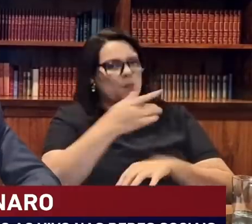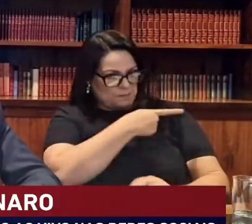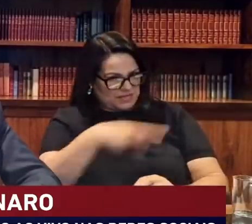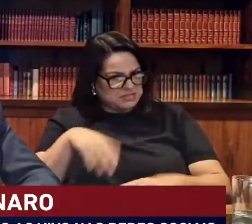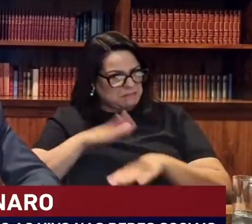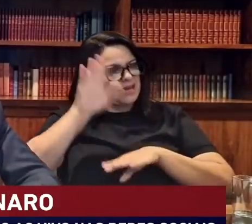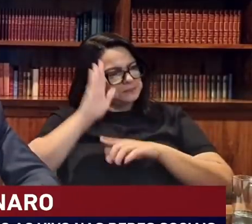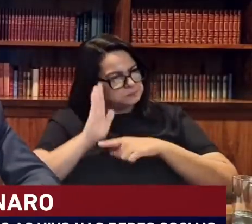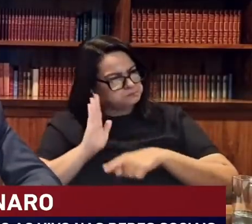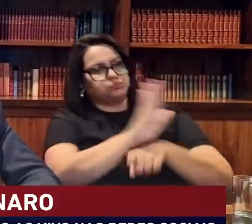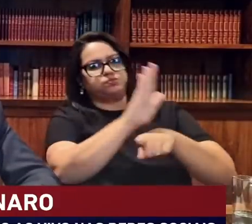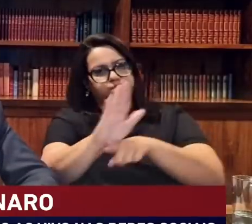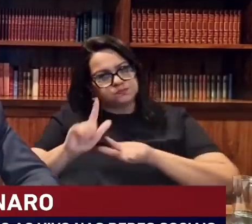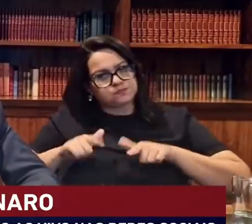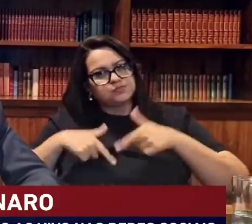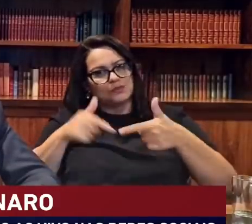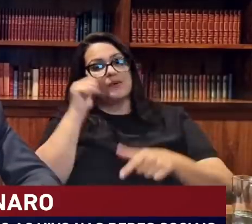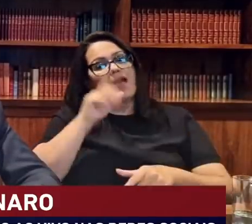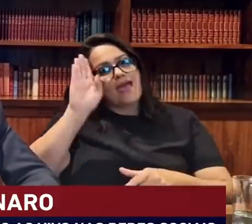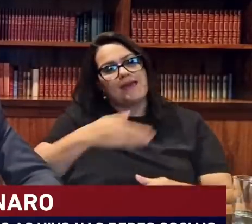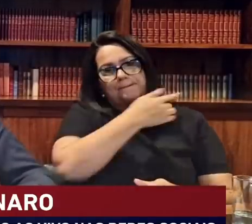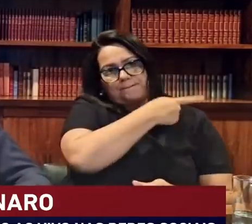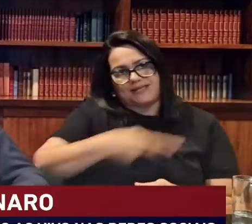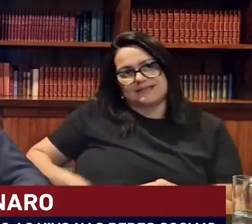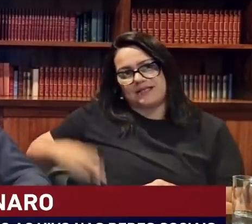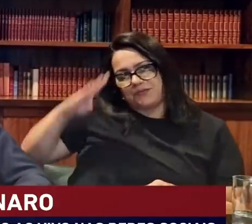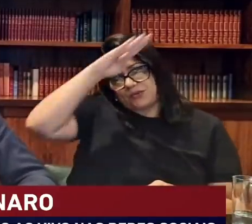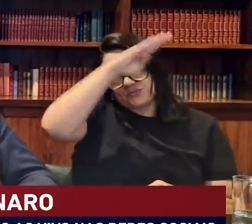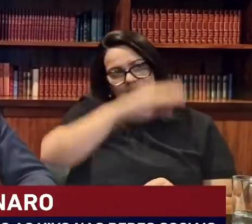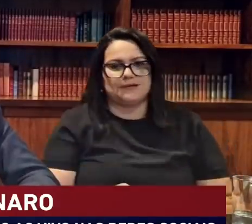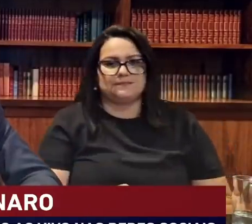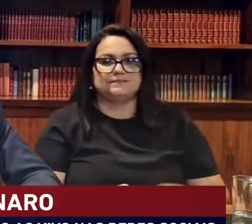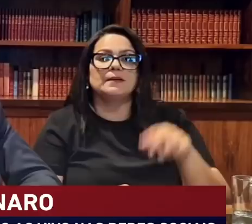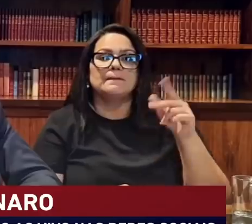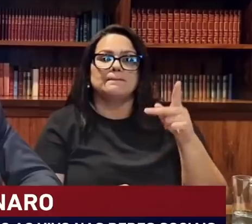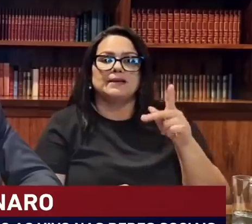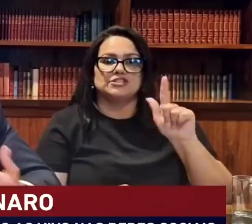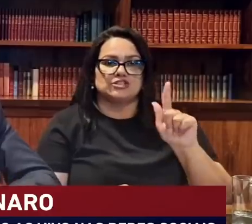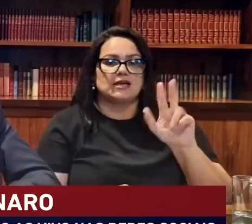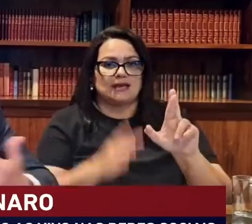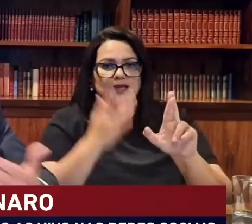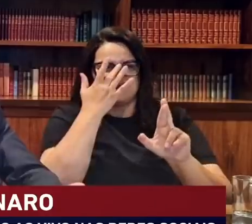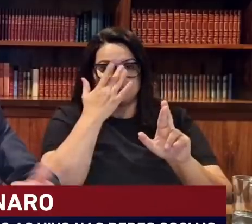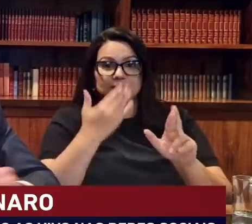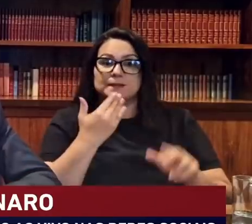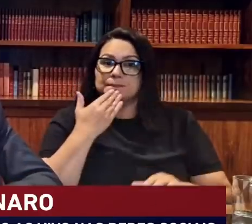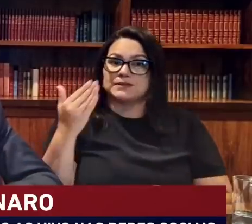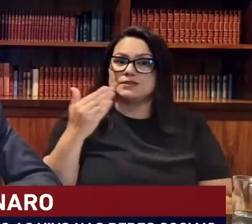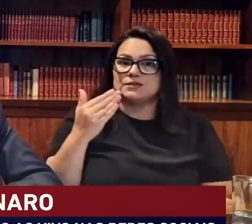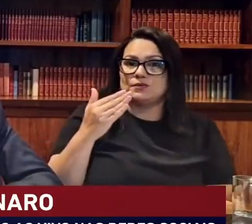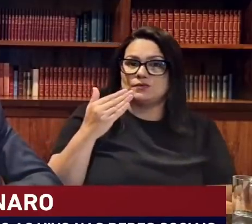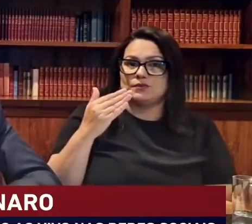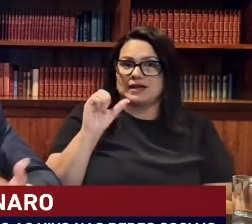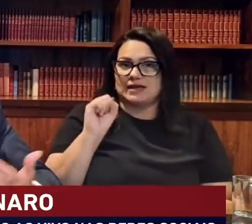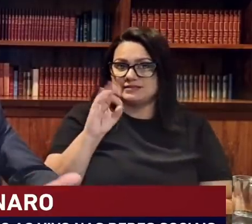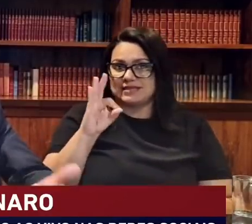na história do Brasil é o governo Bolsonaro. Vamos lá, o PGR pediu ao Supremo autorização para processar o ministro Milton,